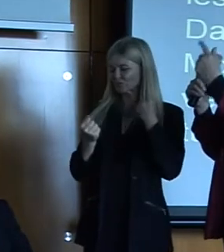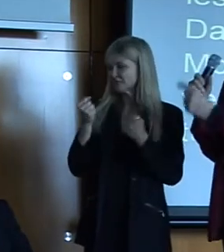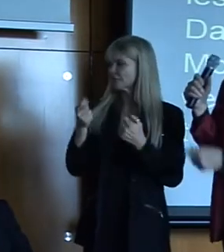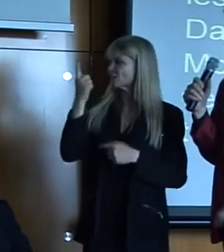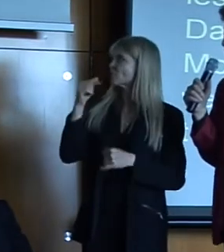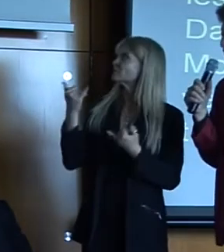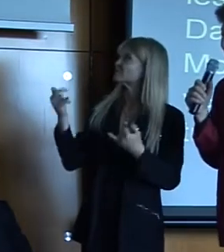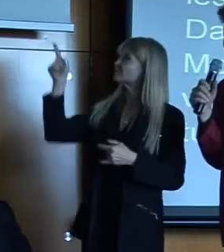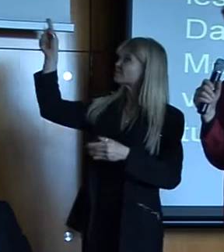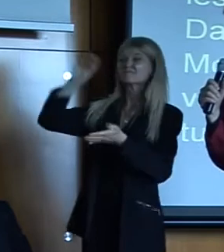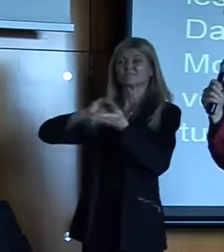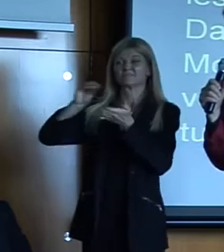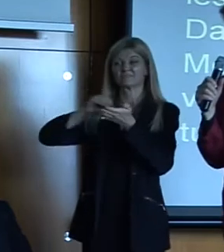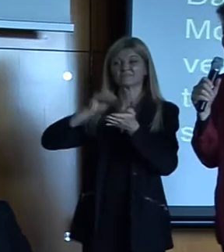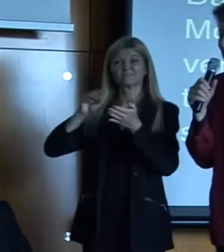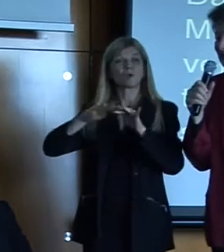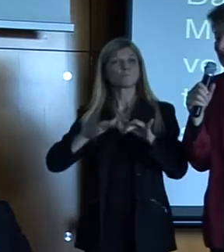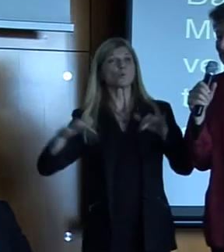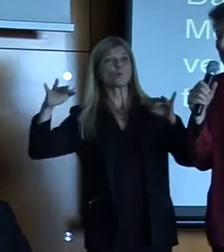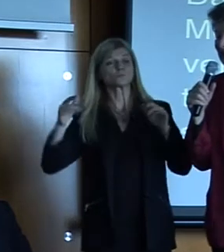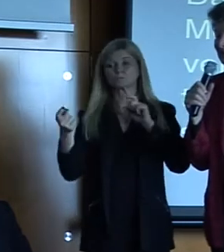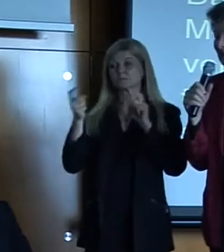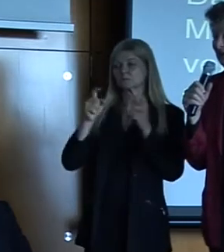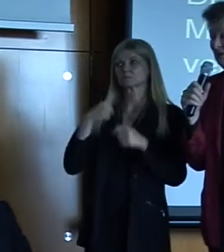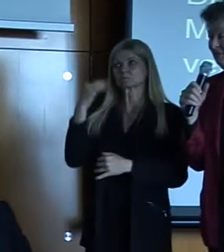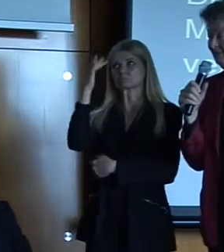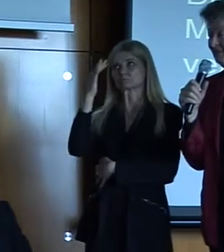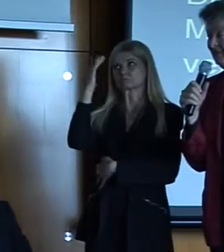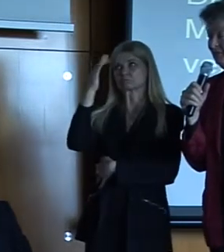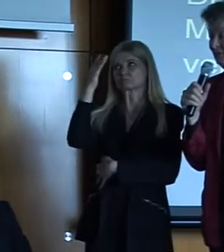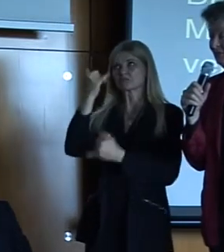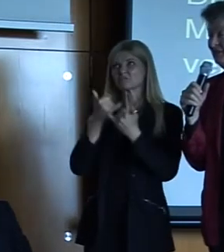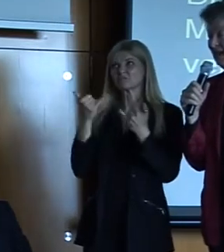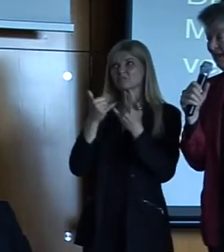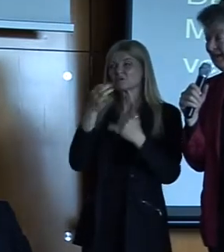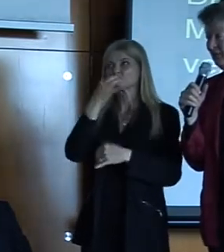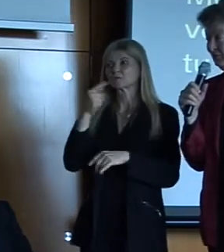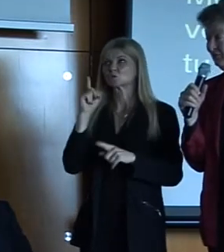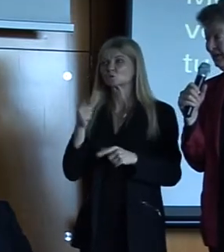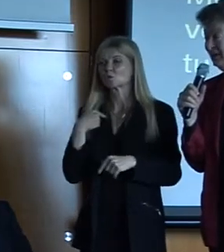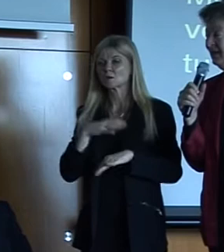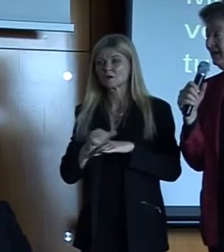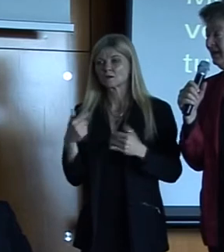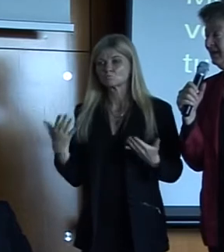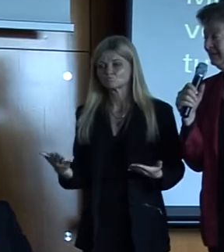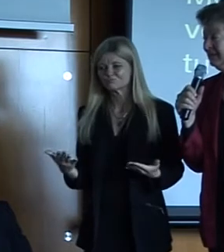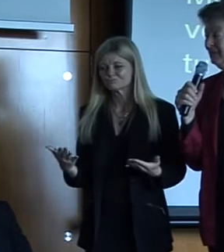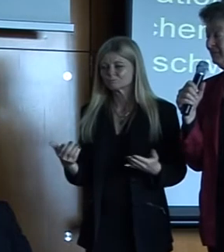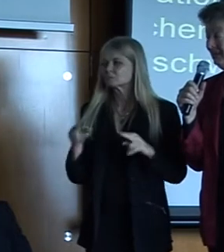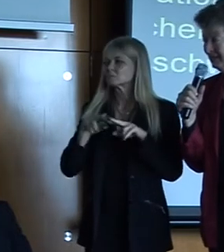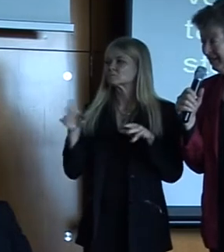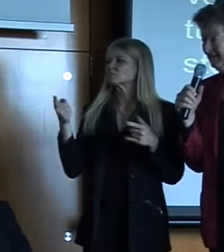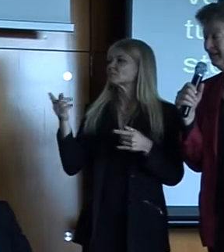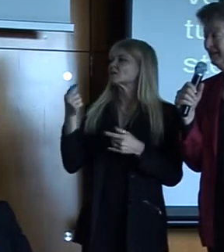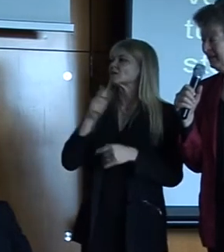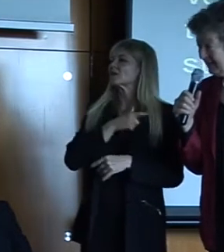einmal Podiumsdiskussion, ja. Ich habe mir überlegt, wie mache ich denn eigentlich am besten? Also es würde ja eigentlich zustehen, dich, lieber